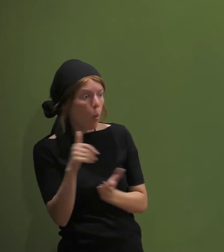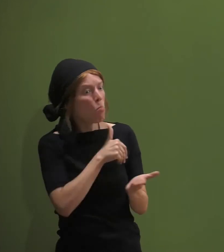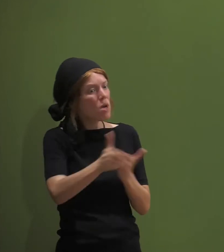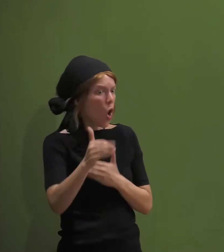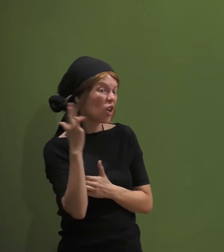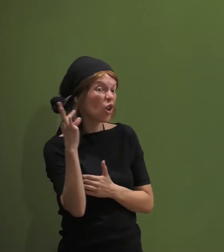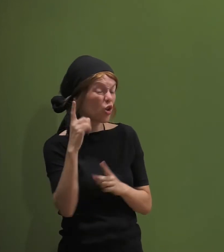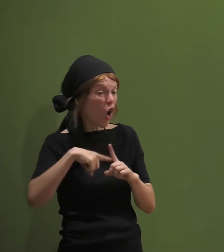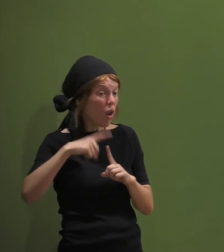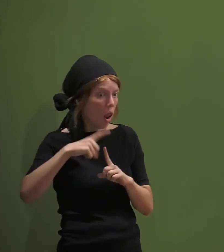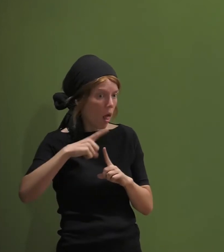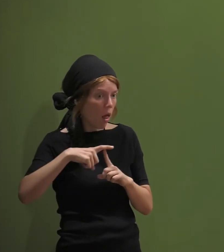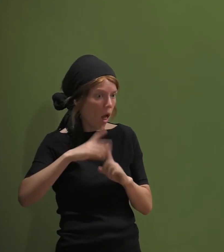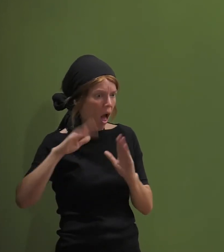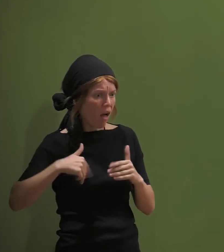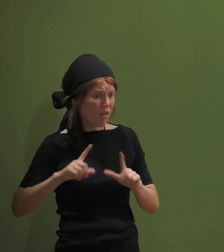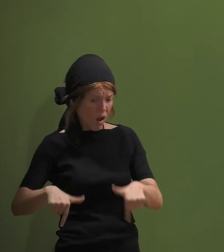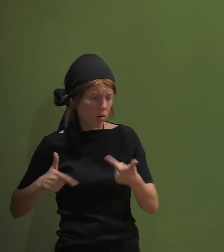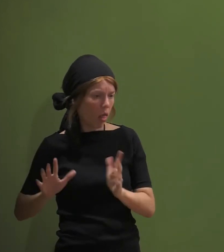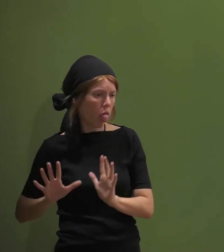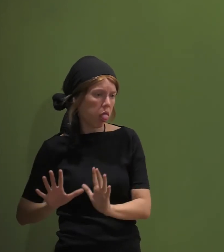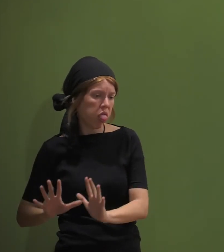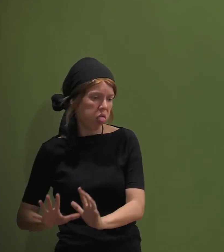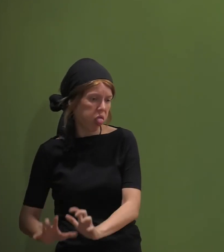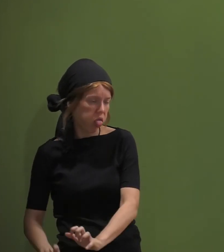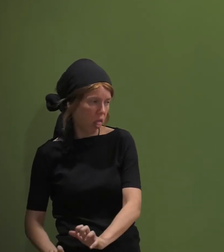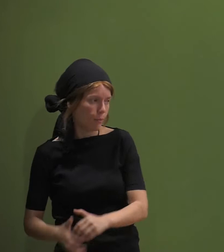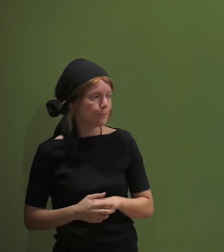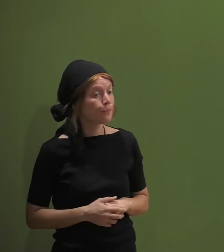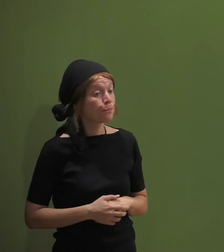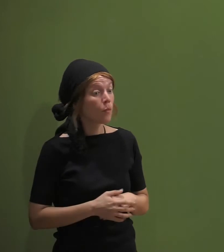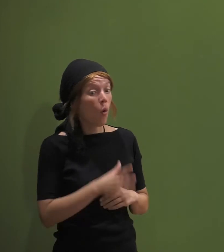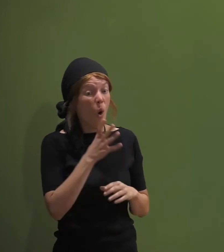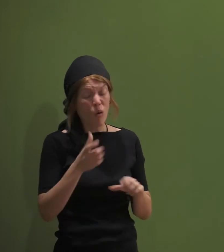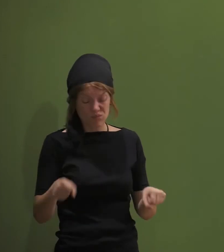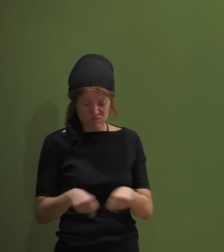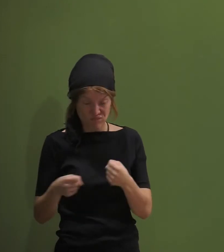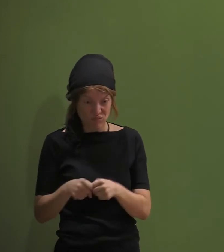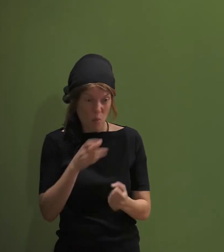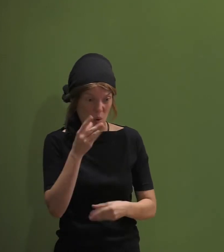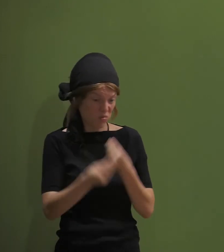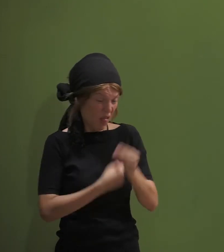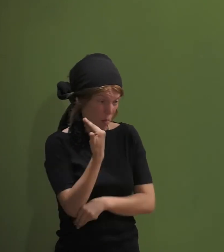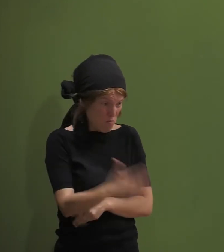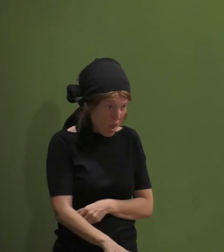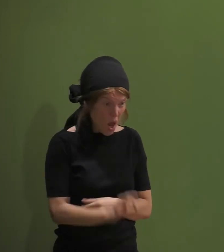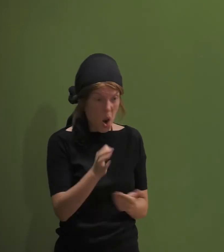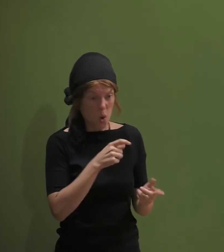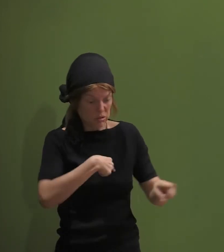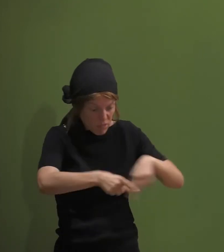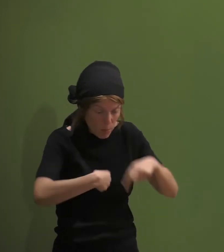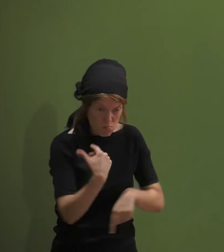de toneladas, termina pudriéndose en los contenedores de consumidores y minoristas, o se estropea debido a malas prácticas de cosecha y